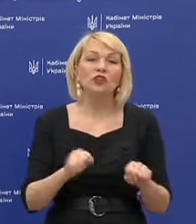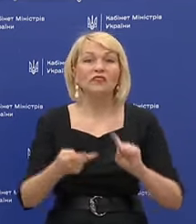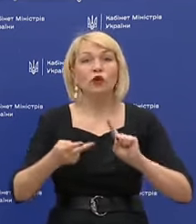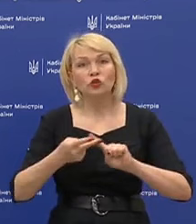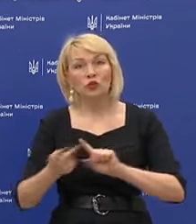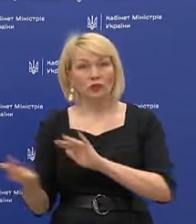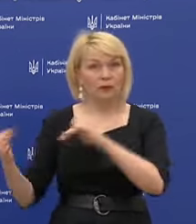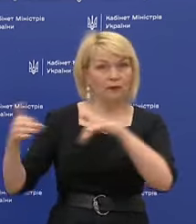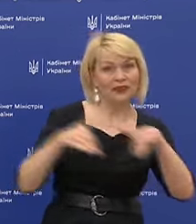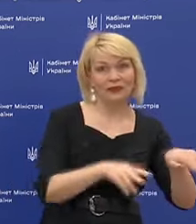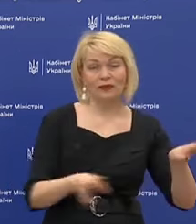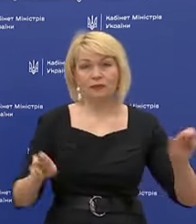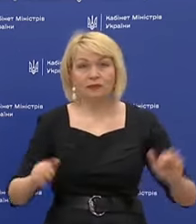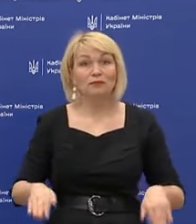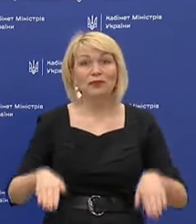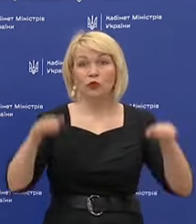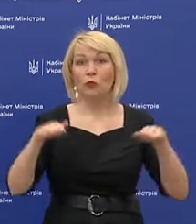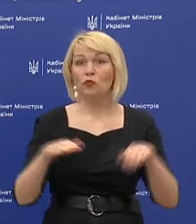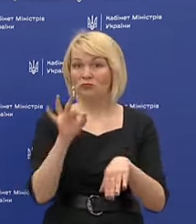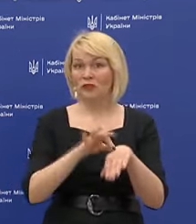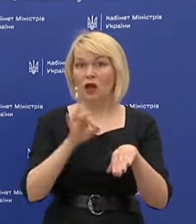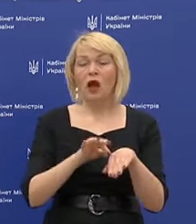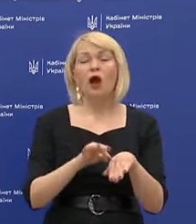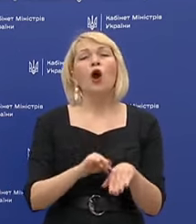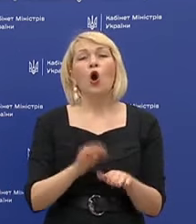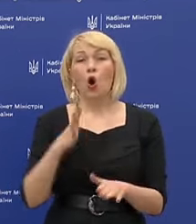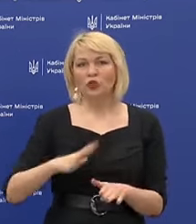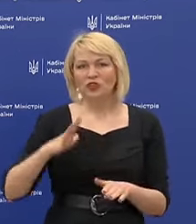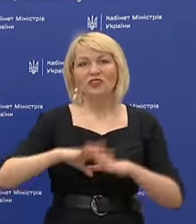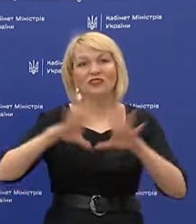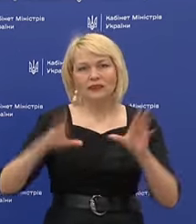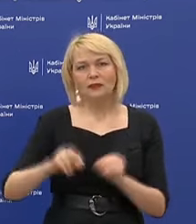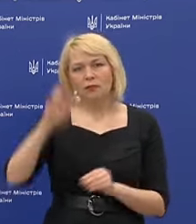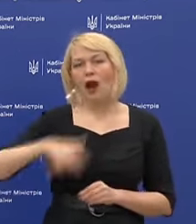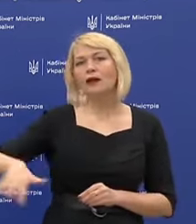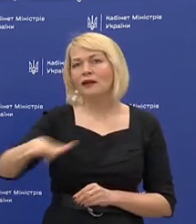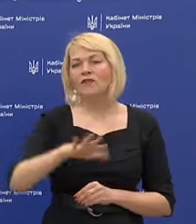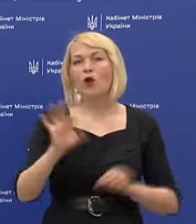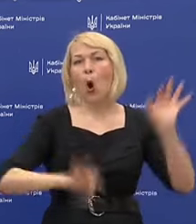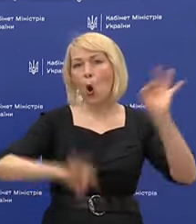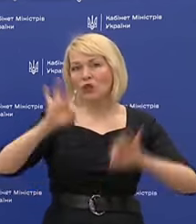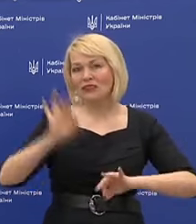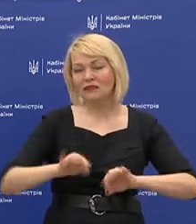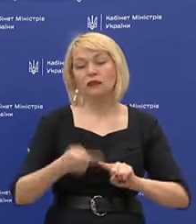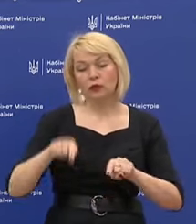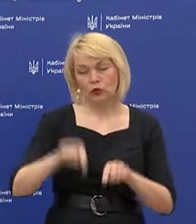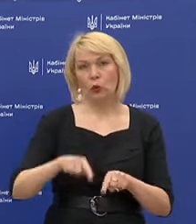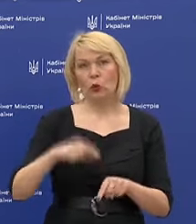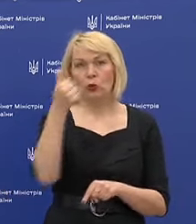хвилі підйому захворюваності, яка очікується всіма країнами світу восени цього року.